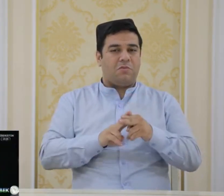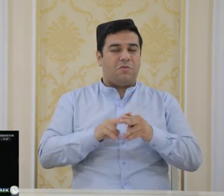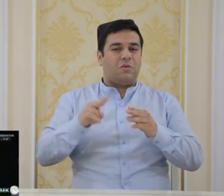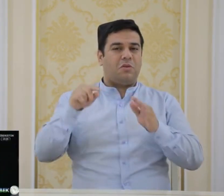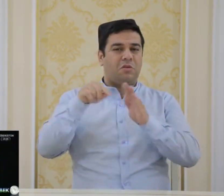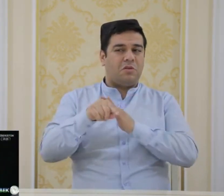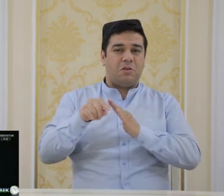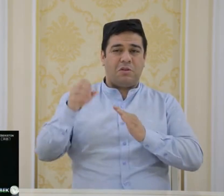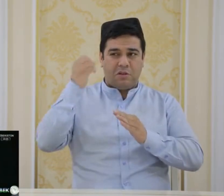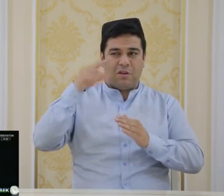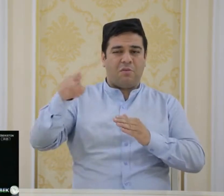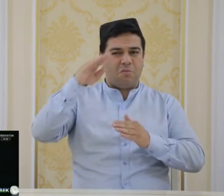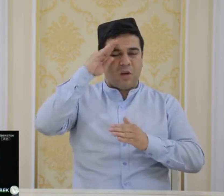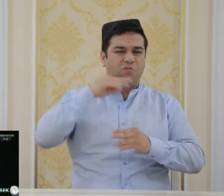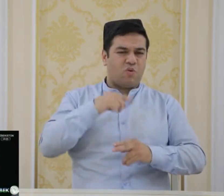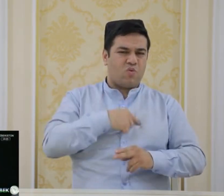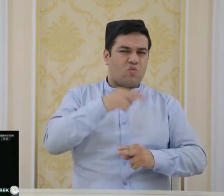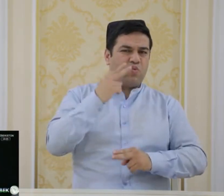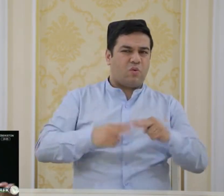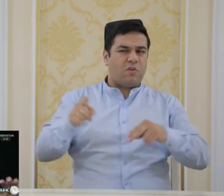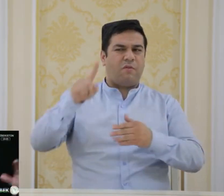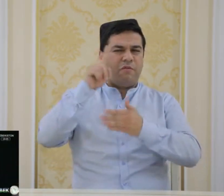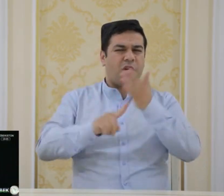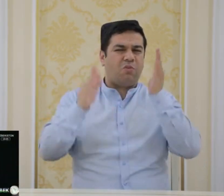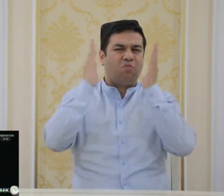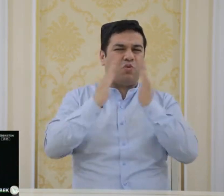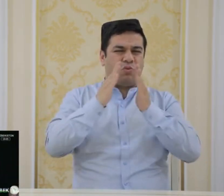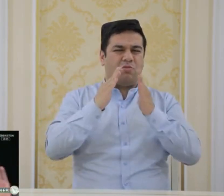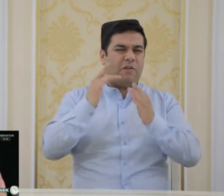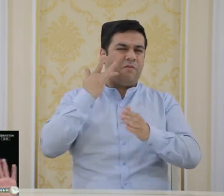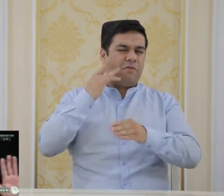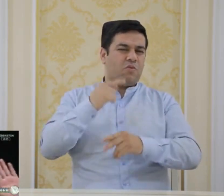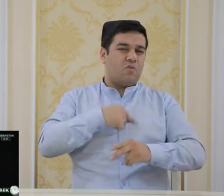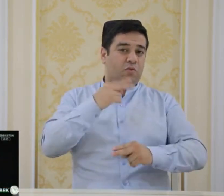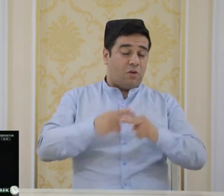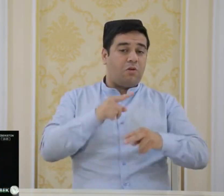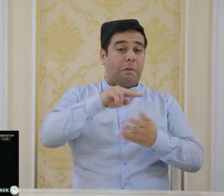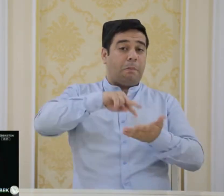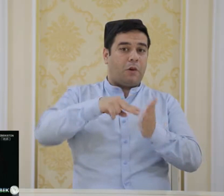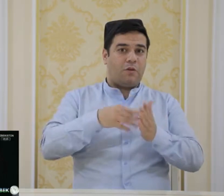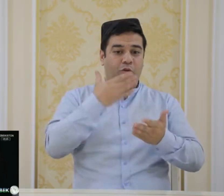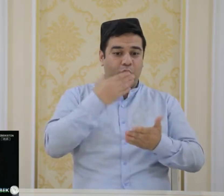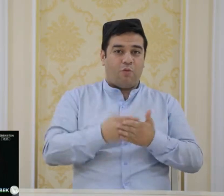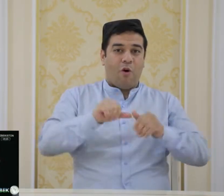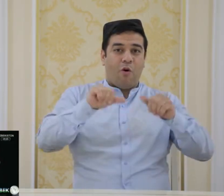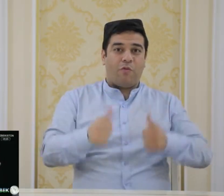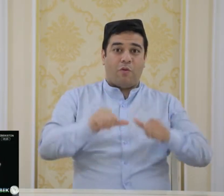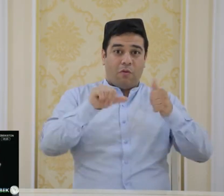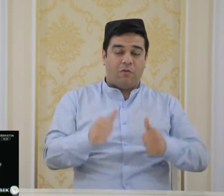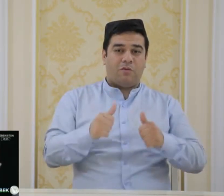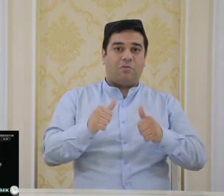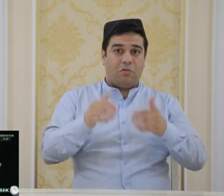u ishonishimni bilib hamma narsalarni o'zlarining nomiga qilgan, planlashtirgan, uzoqni o'ylab. Bir kuni